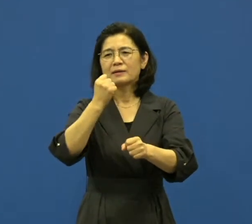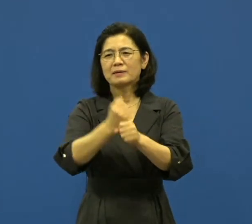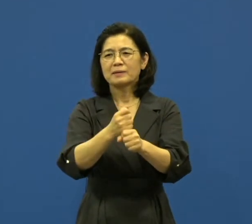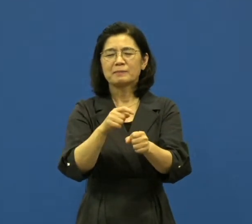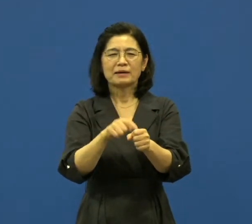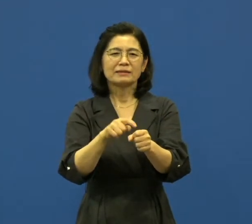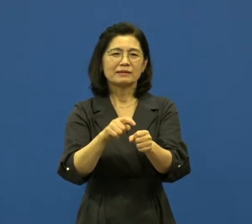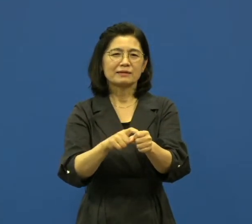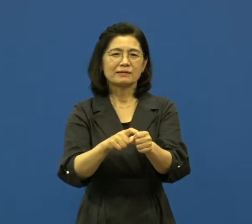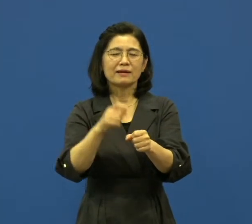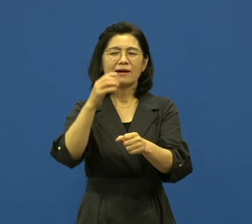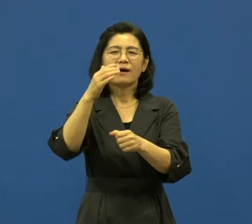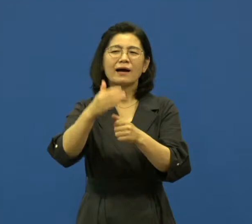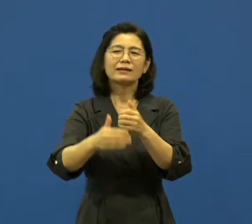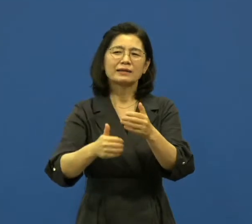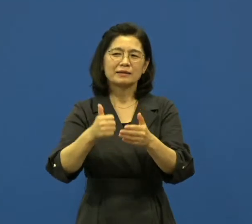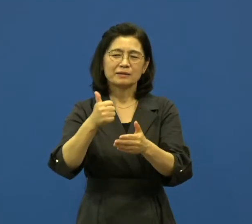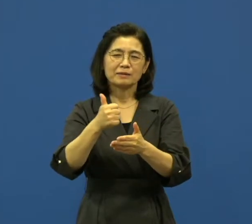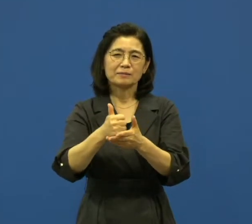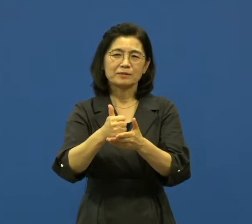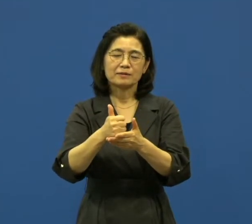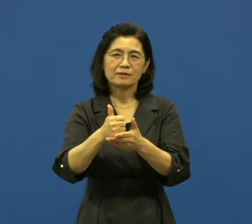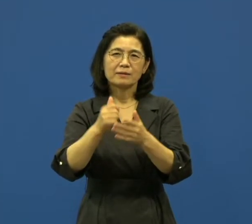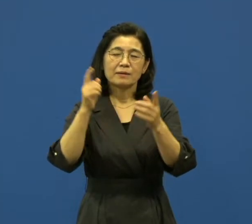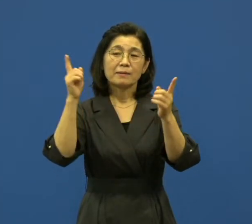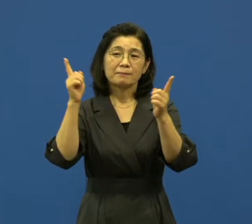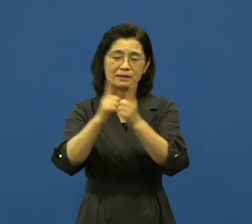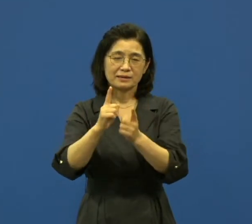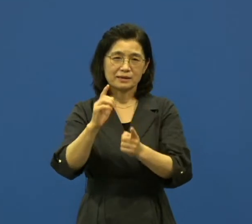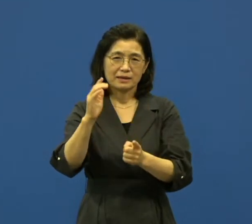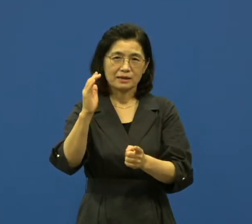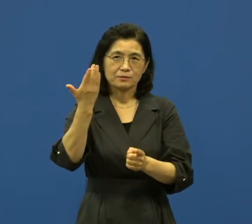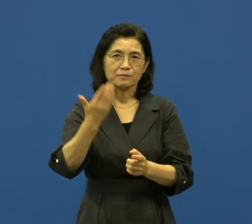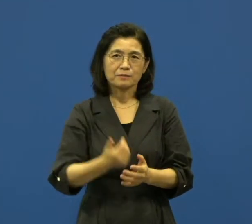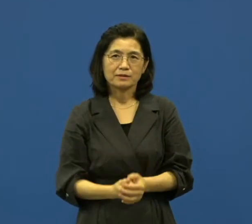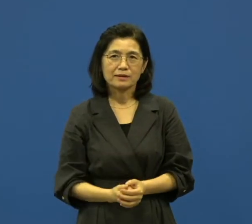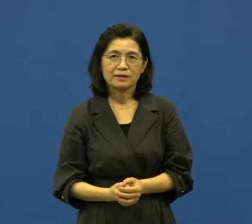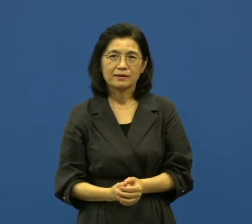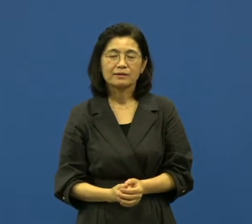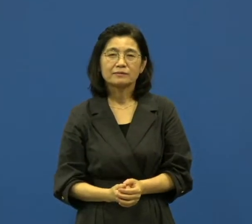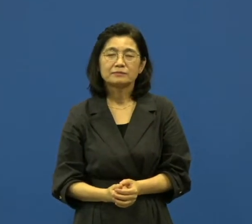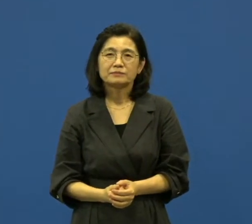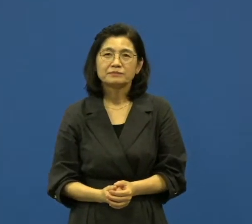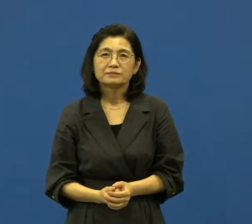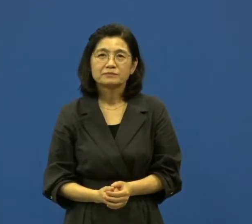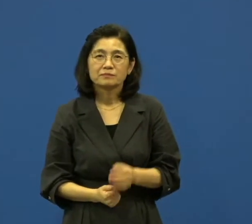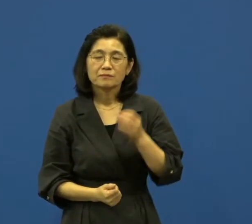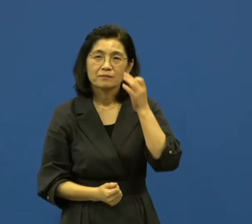저는 작은 곤충 하나에서도 하나님의 창조주의 손길을 보게 돼요.